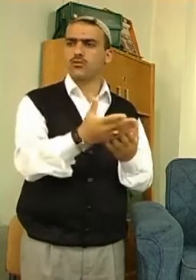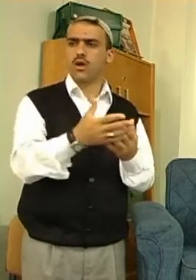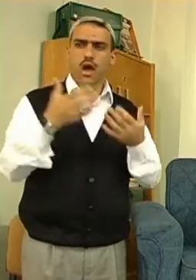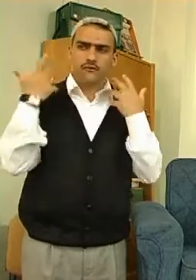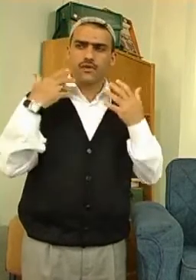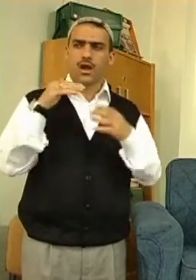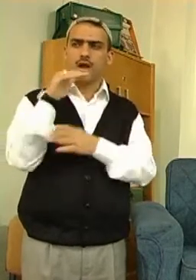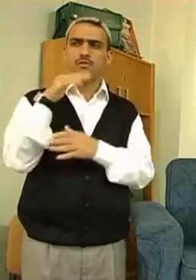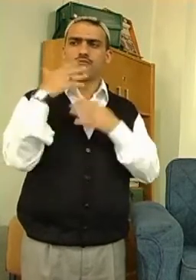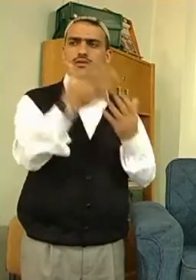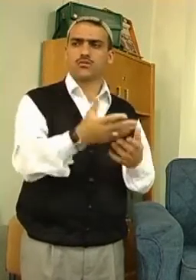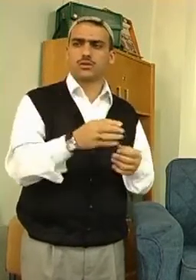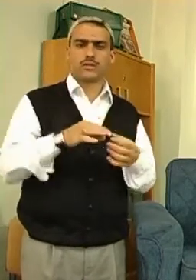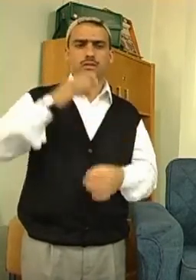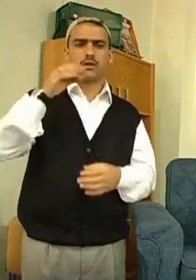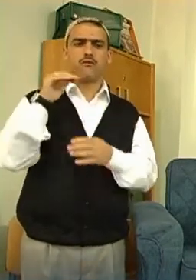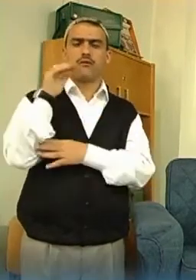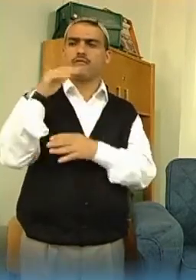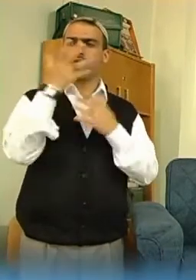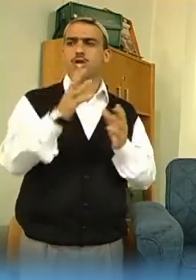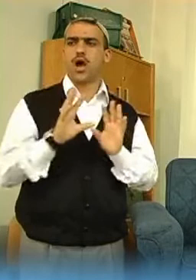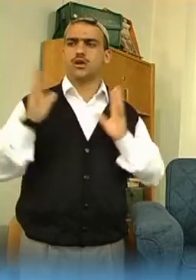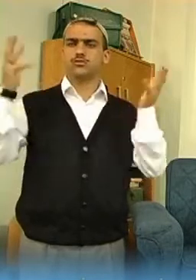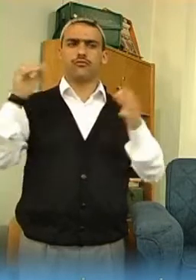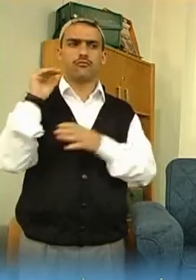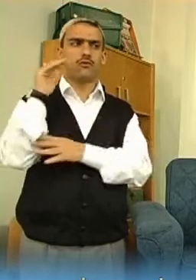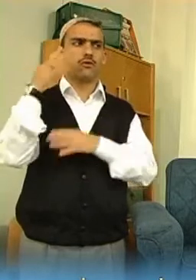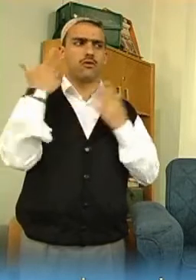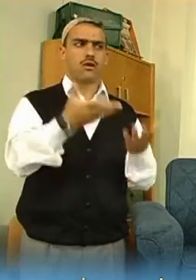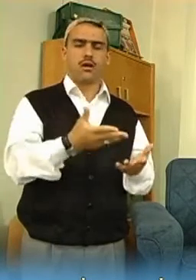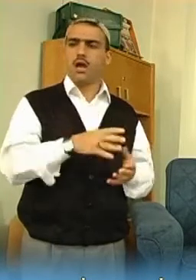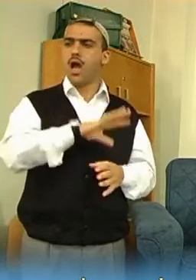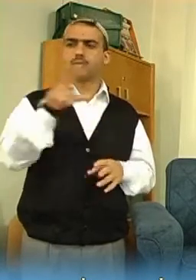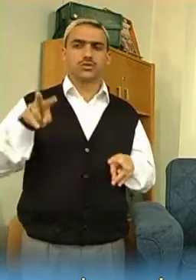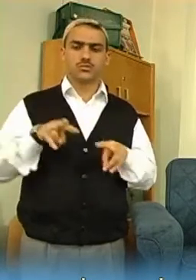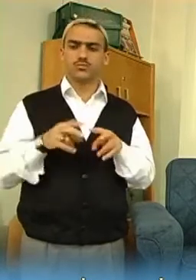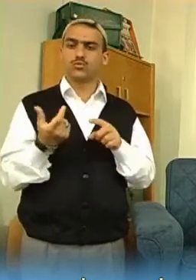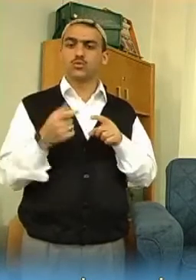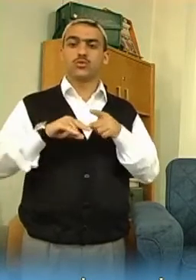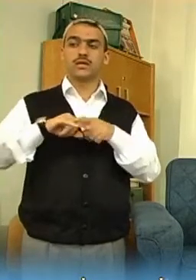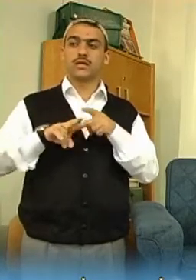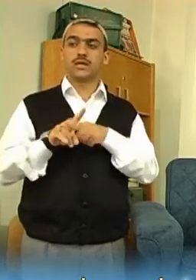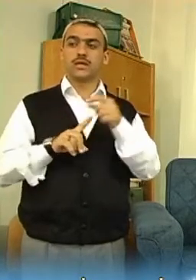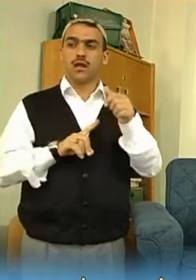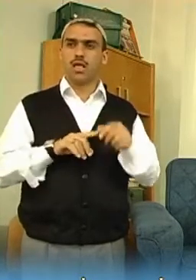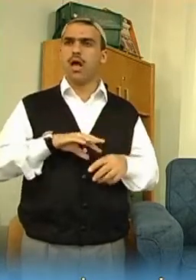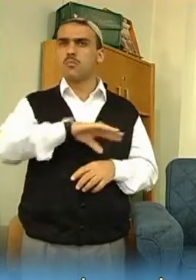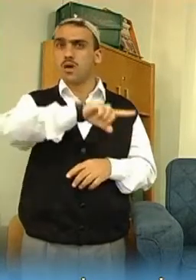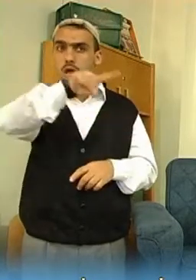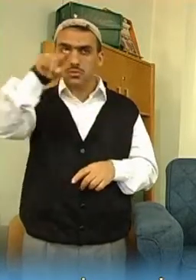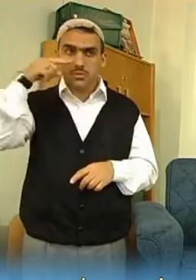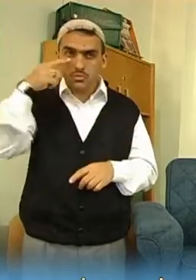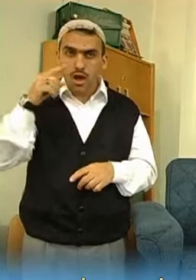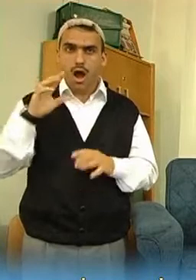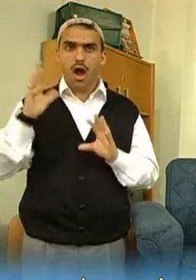mi? Cebrail'e de hayat vermiş, muhyi. İnsana da hayat vermiş, muhyi. En azam derecesi insanda. Tabii insan içinde